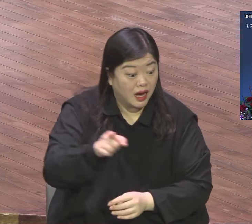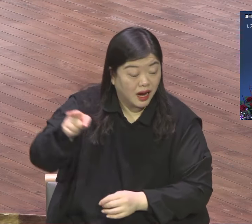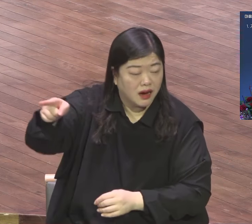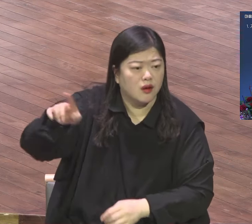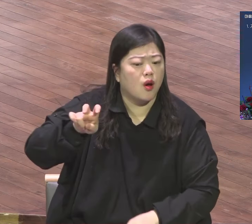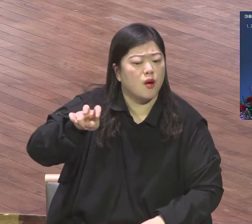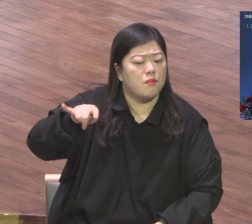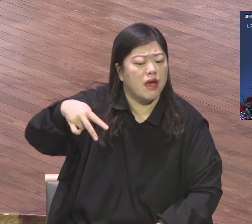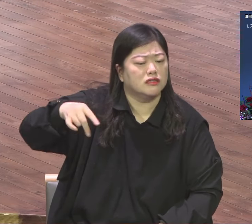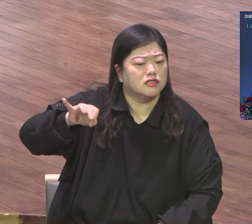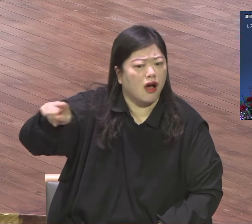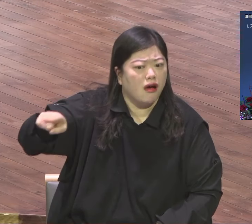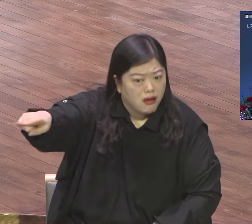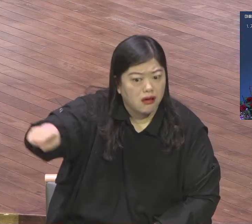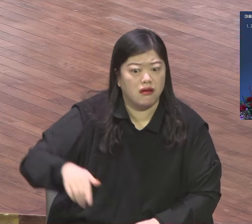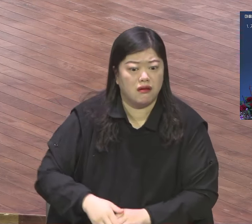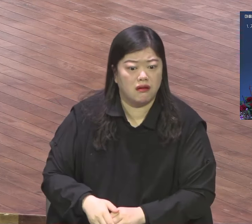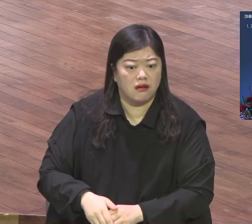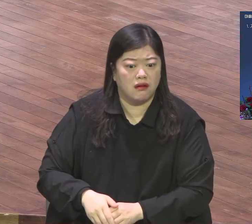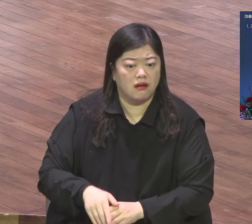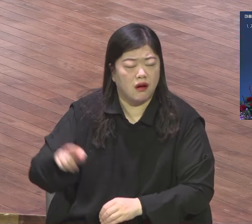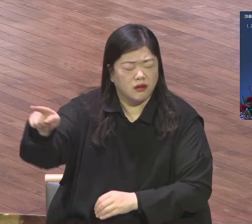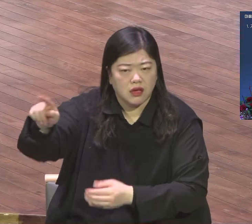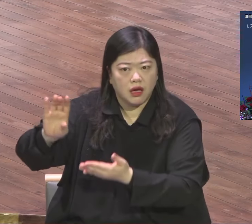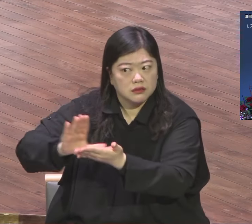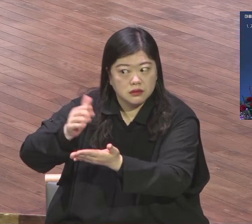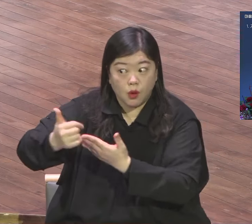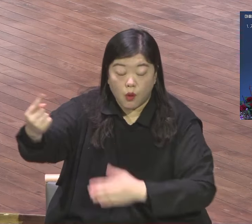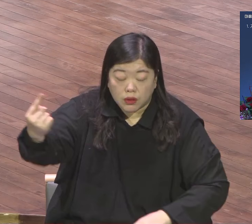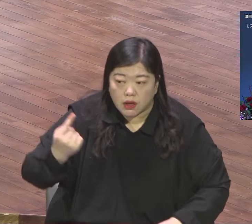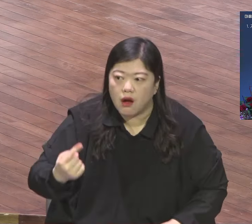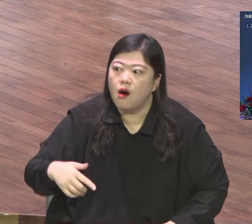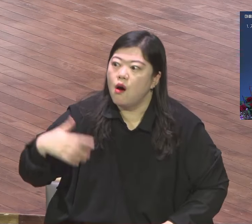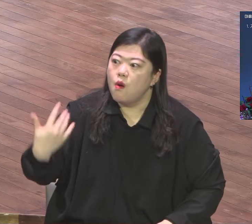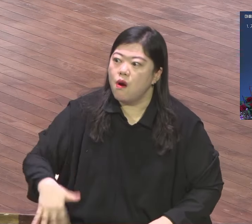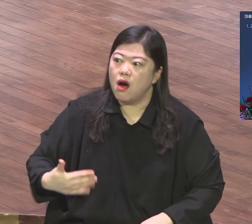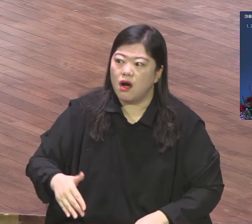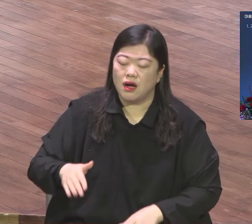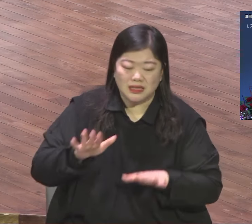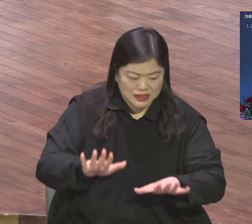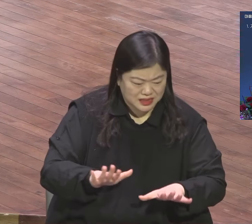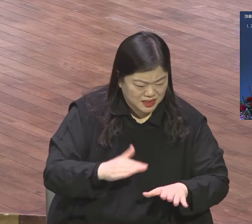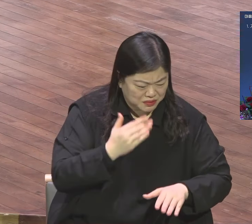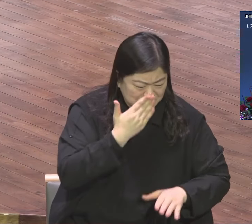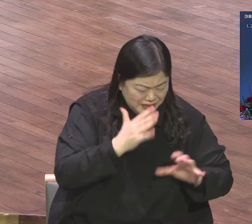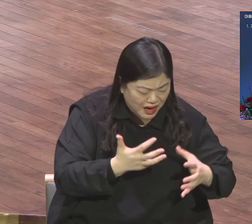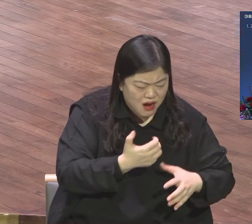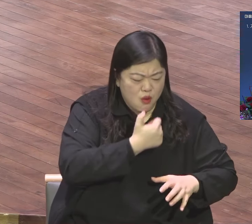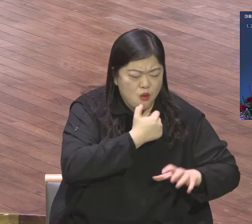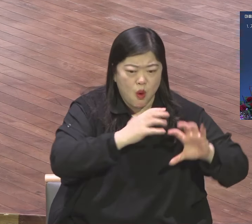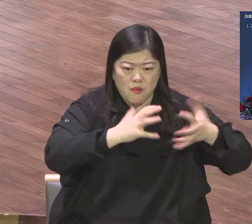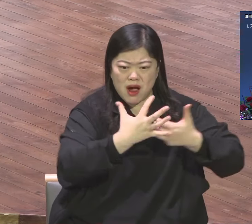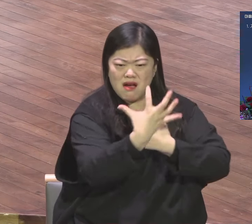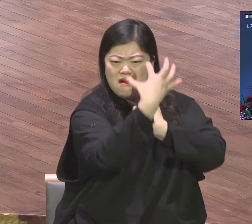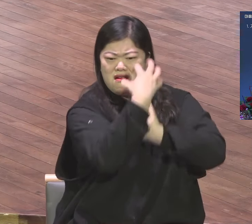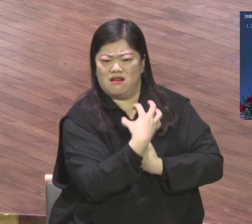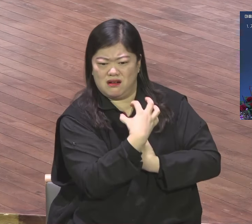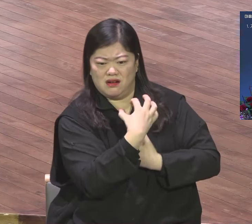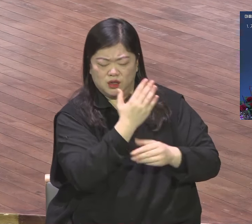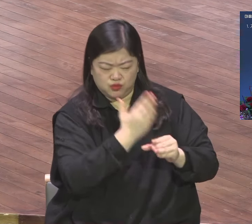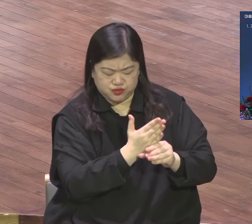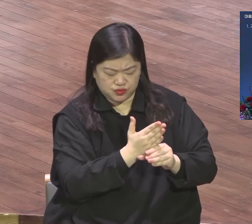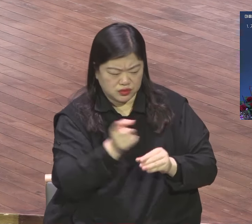말로만 소문으로만 듣던 예수가 사실이구나. 우리가 지금 로마의 압제에 있기 때문에 정말로 우리가